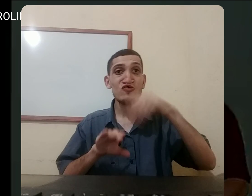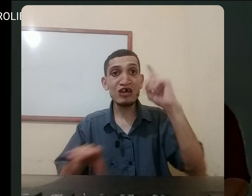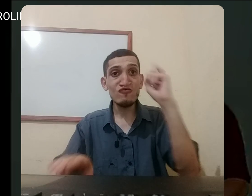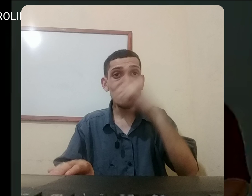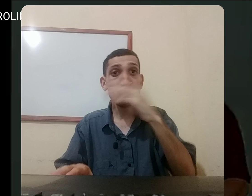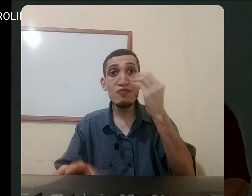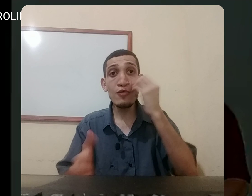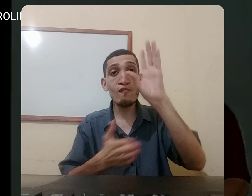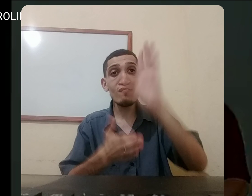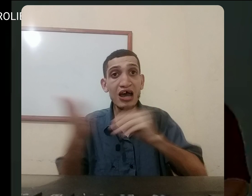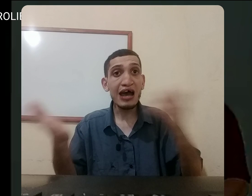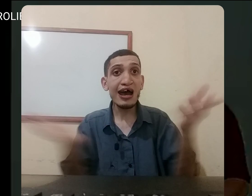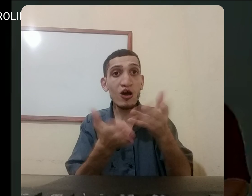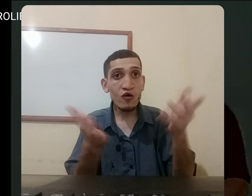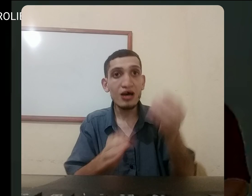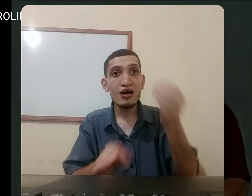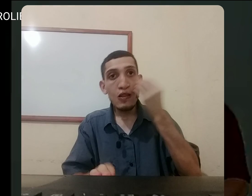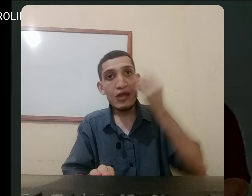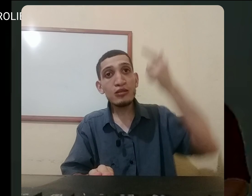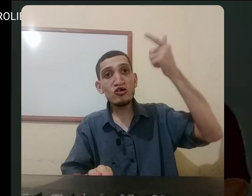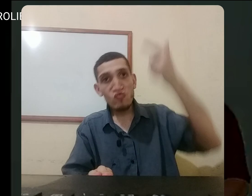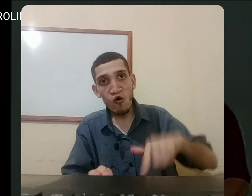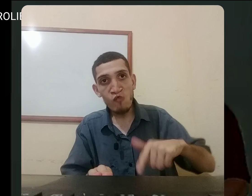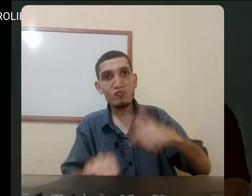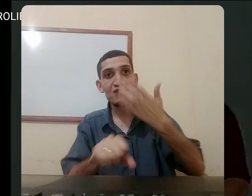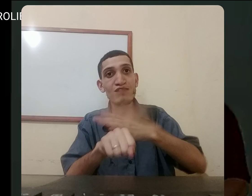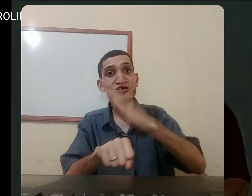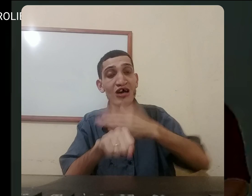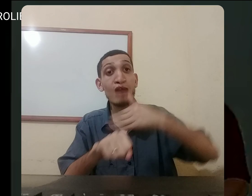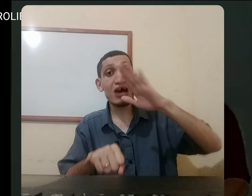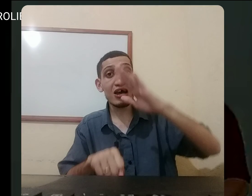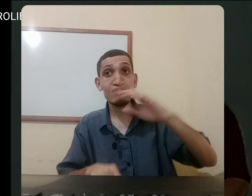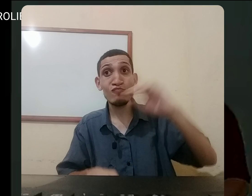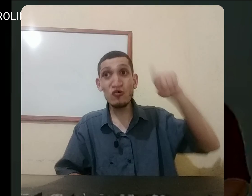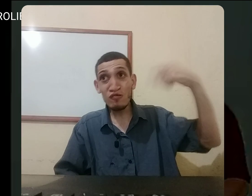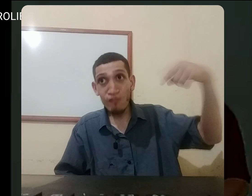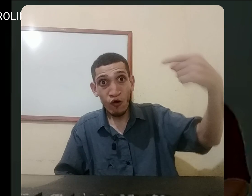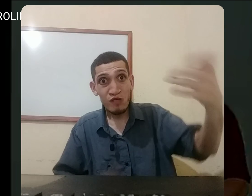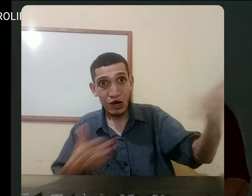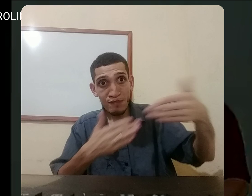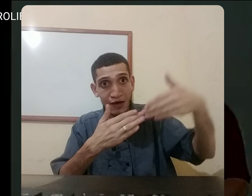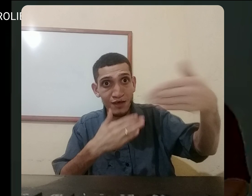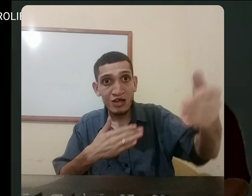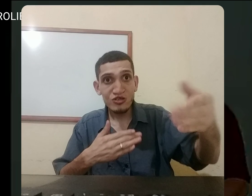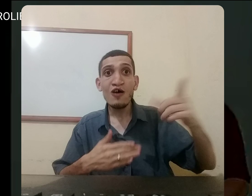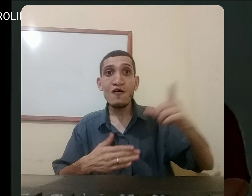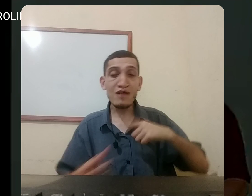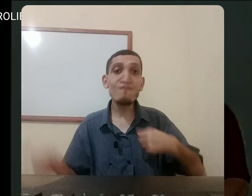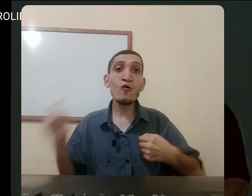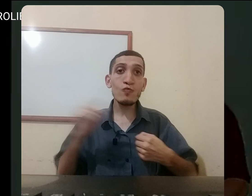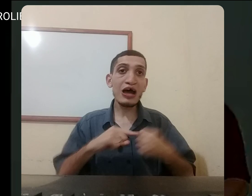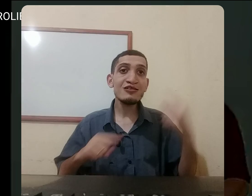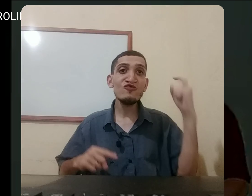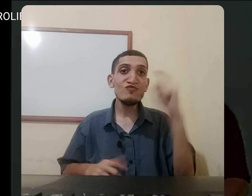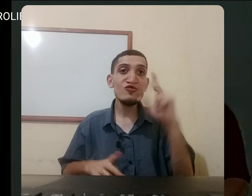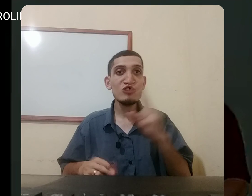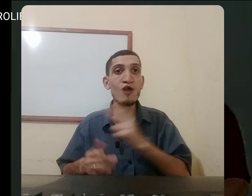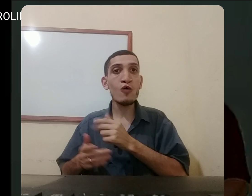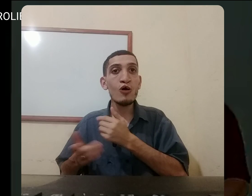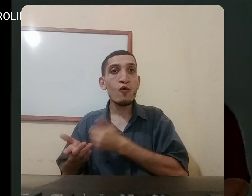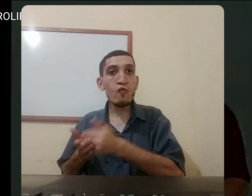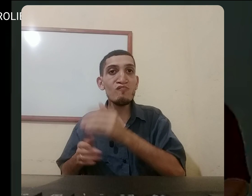tem um vídeo mais difícil. Você tem que copiar a hora. Entra aí de novo. Você tem praticar mais. Porque os próximos da hora pra frente, vai voltar a seguir